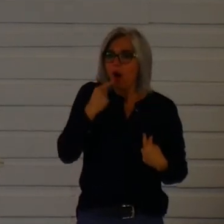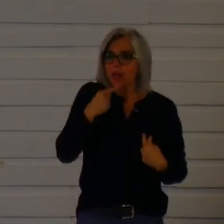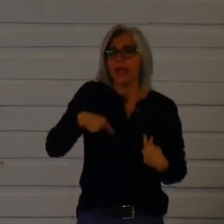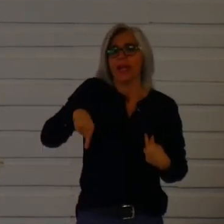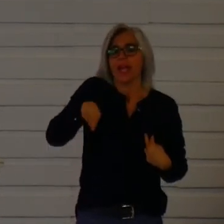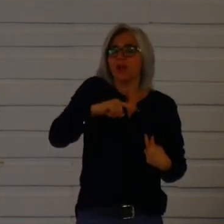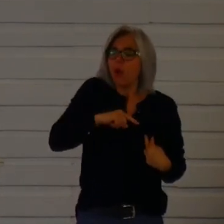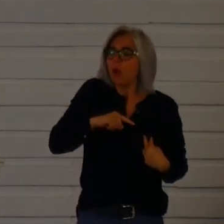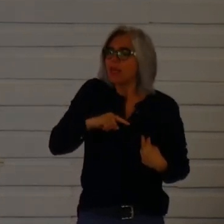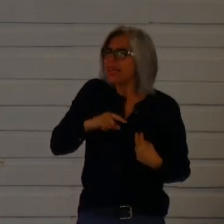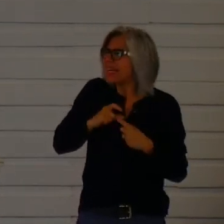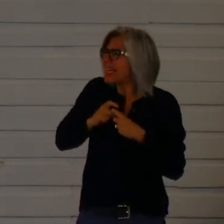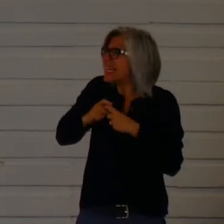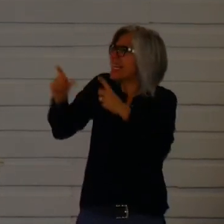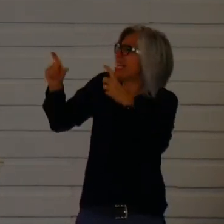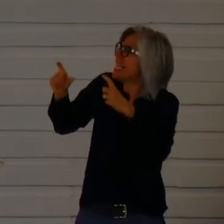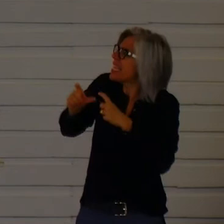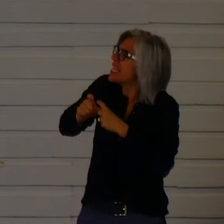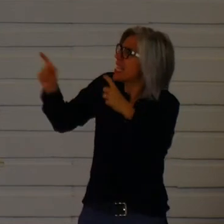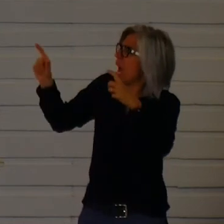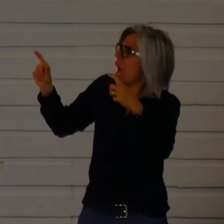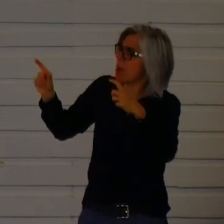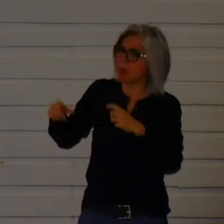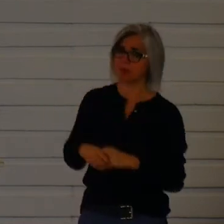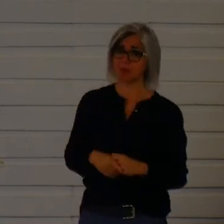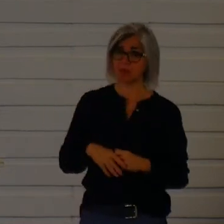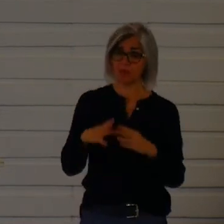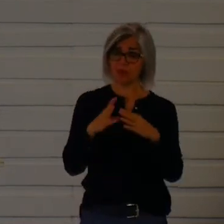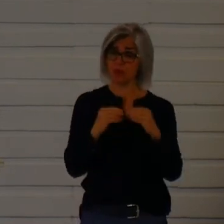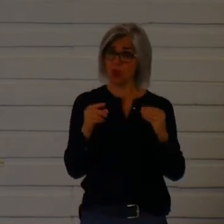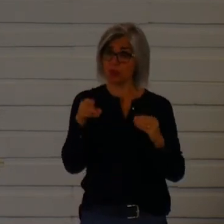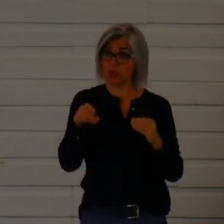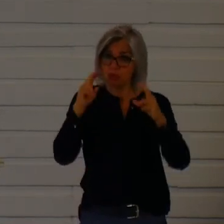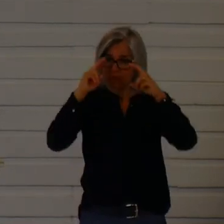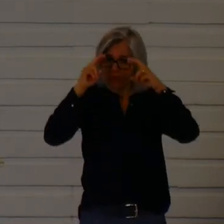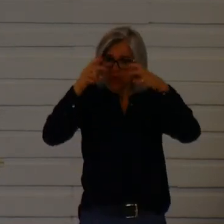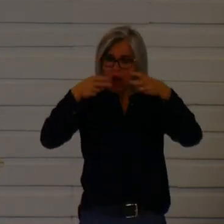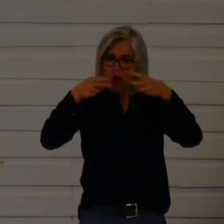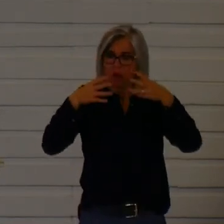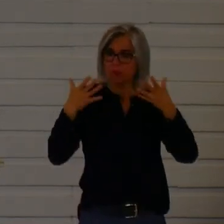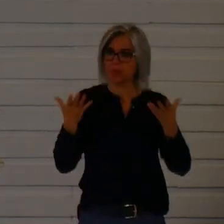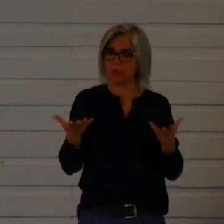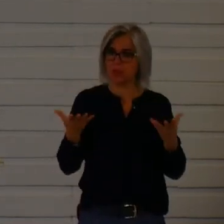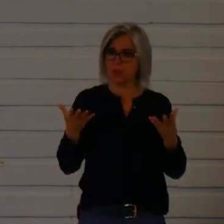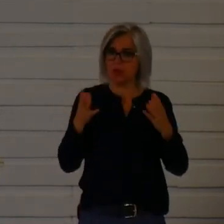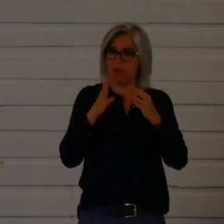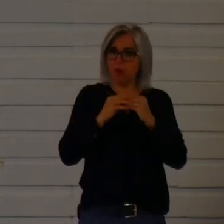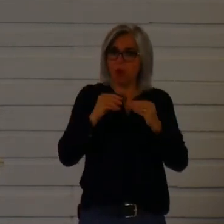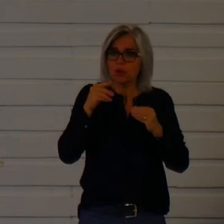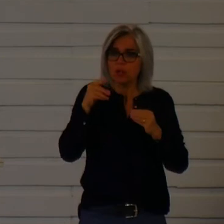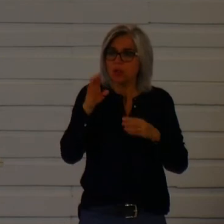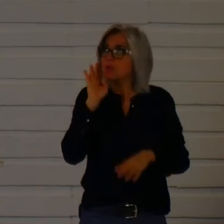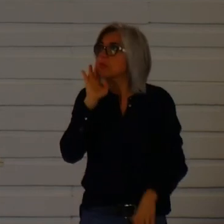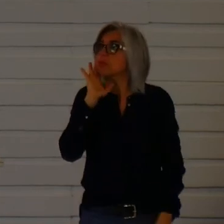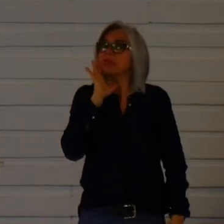sempre, sempre un motivo per cui Dio manda la tempesta, c'è uno scopo nella nostra vita. E questo scopo